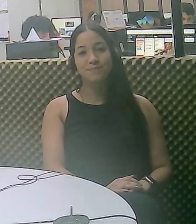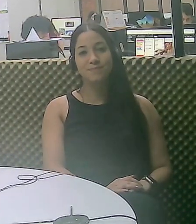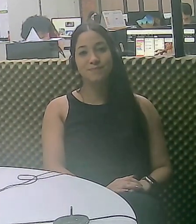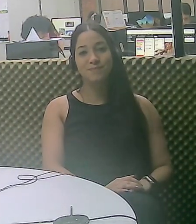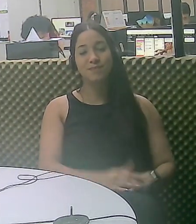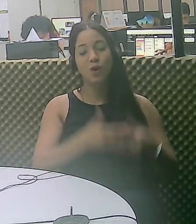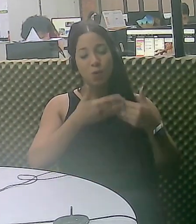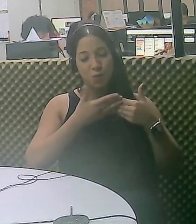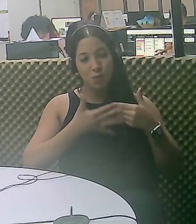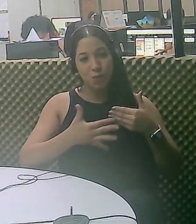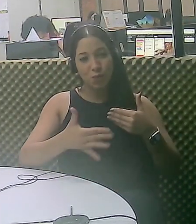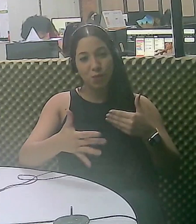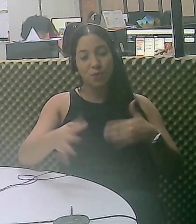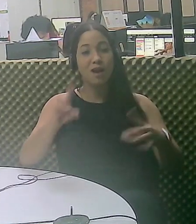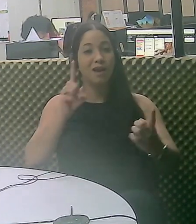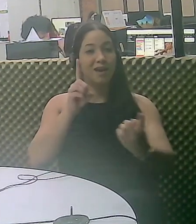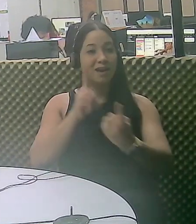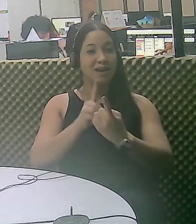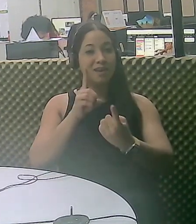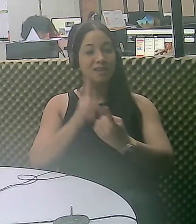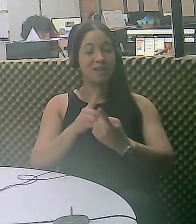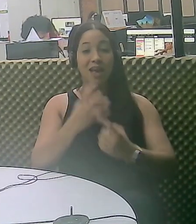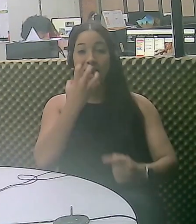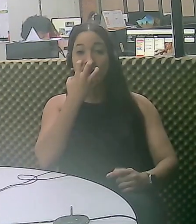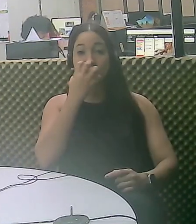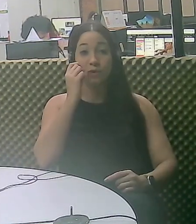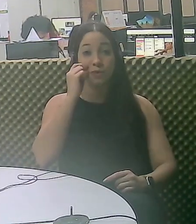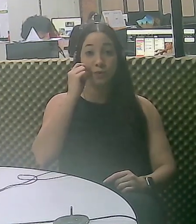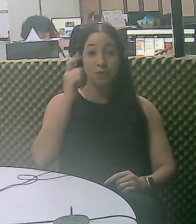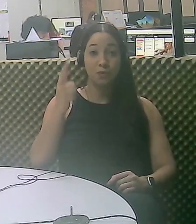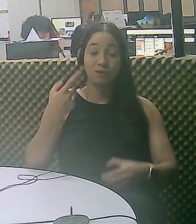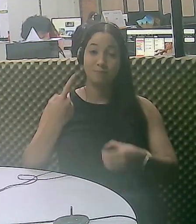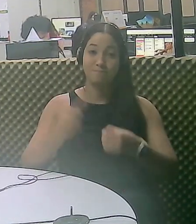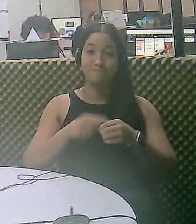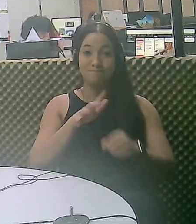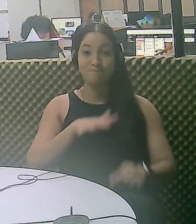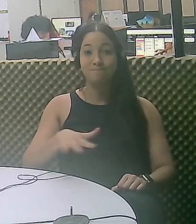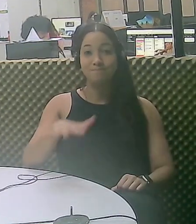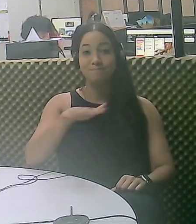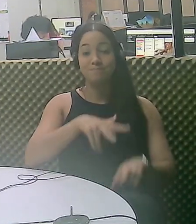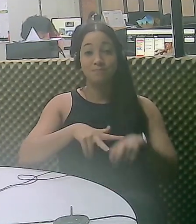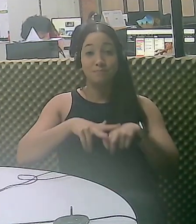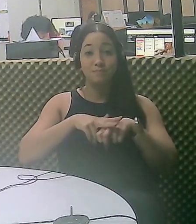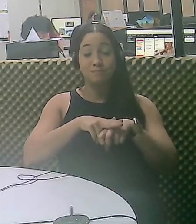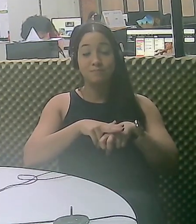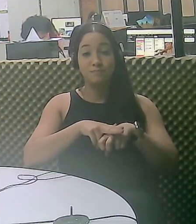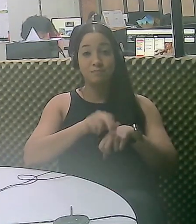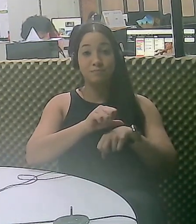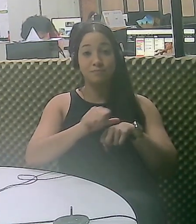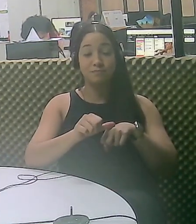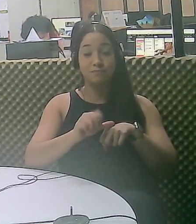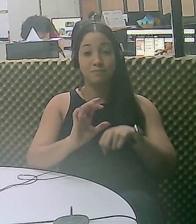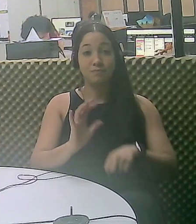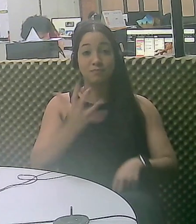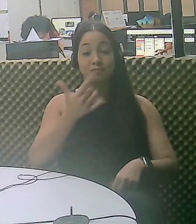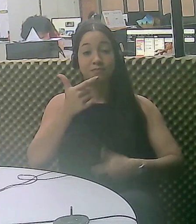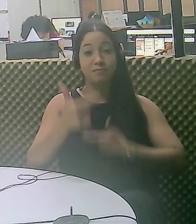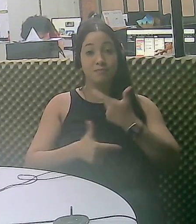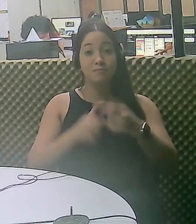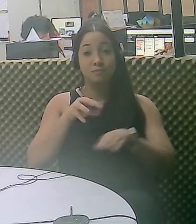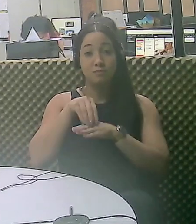Dando continuidade aos atendimentos a cães e gatos da cidade, o Castramóvel estará realizando o